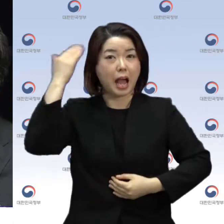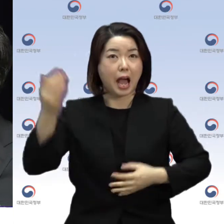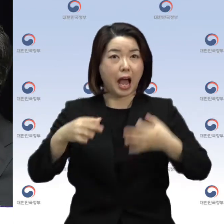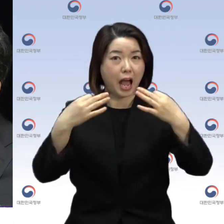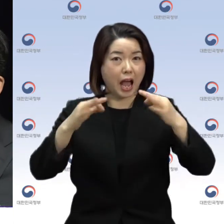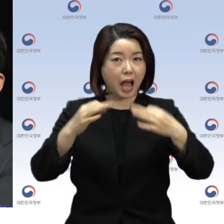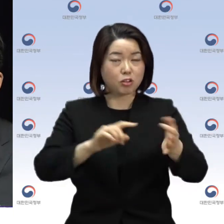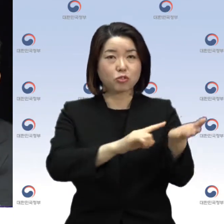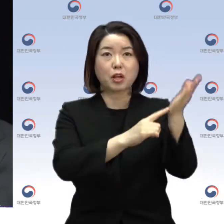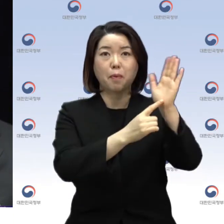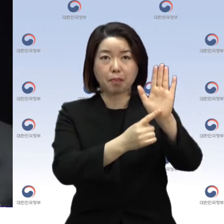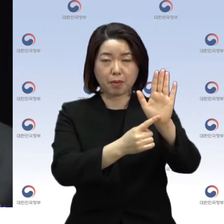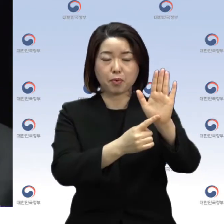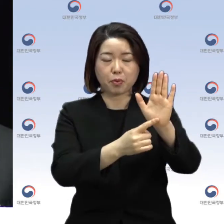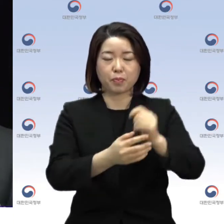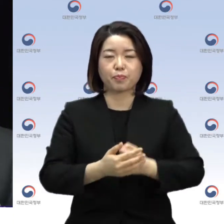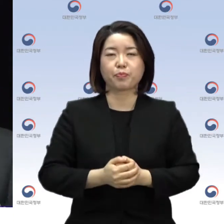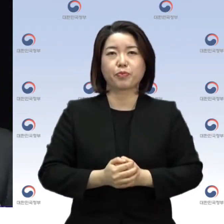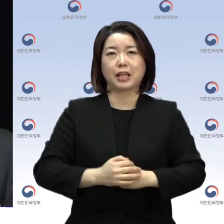한국은행이 발표하는